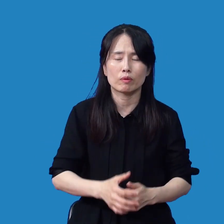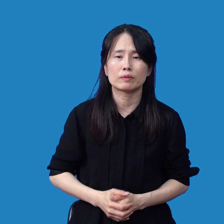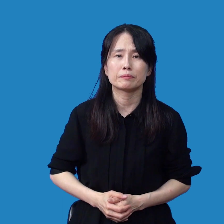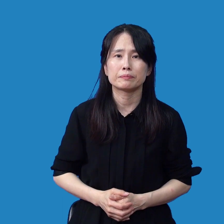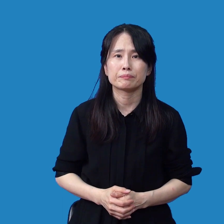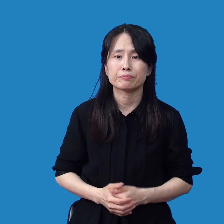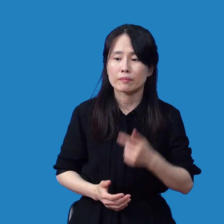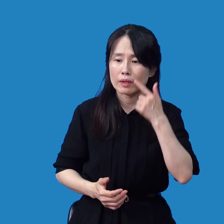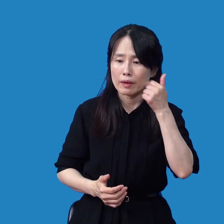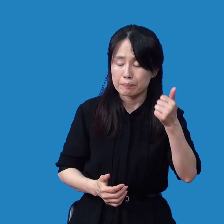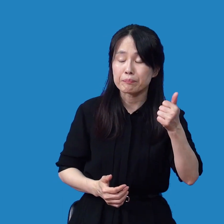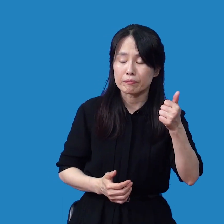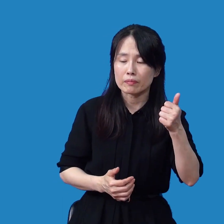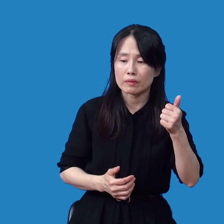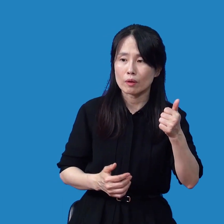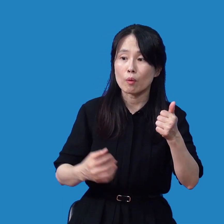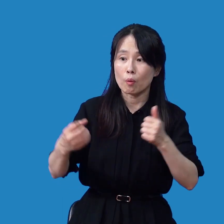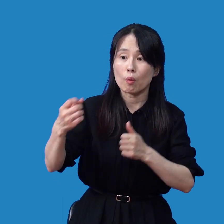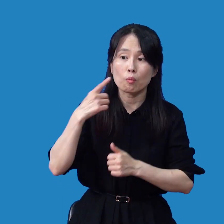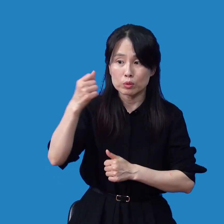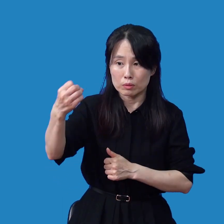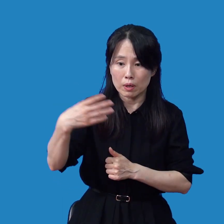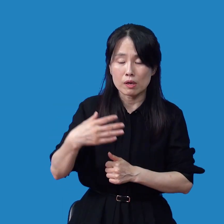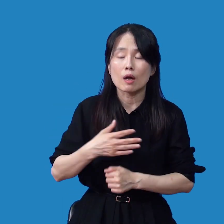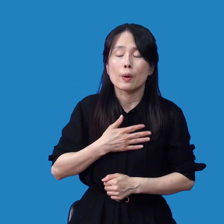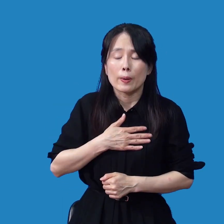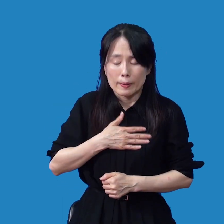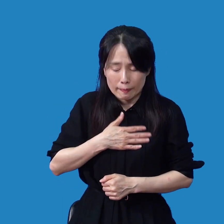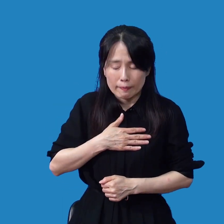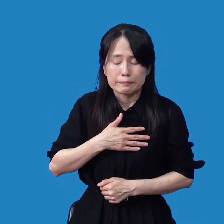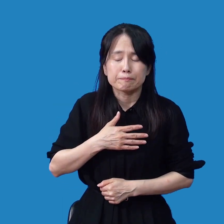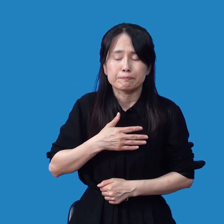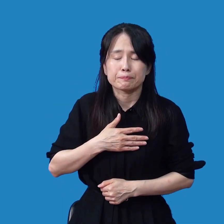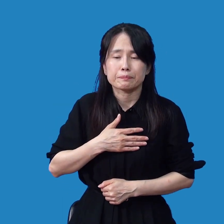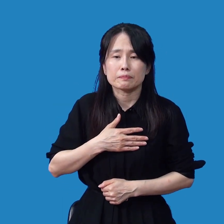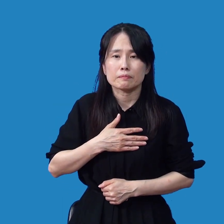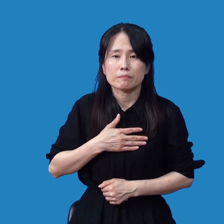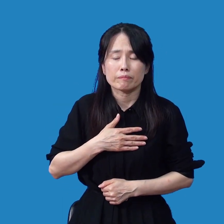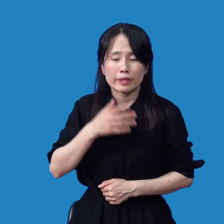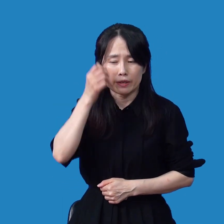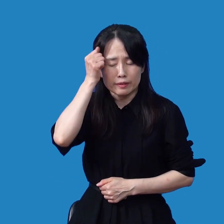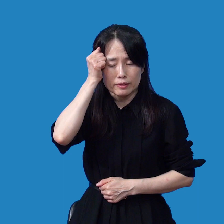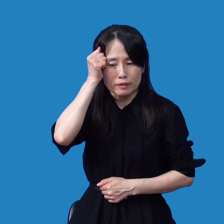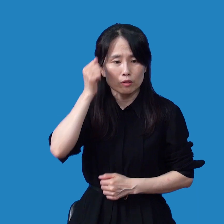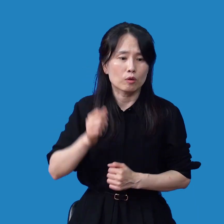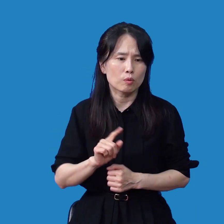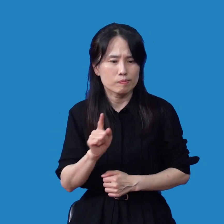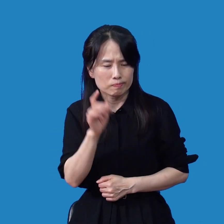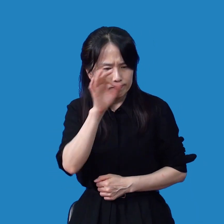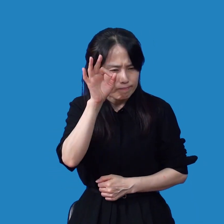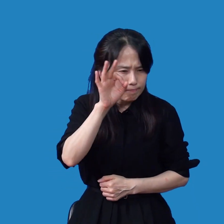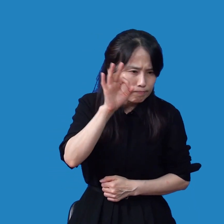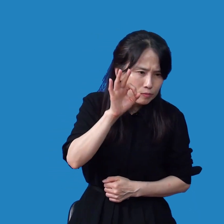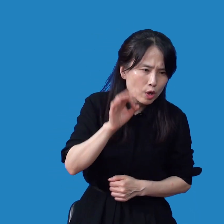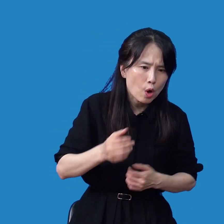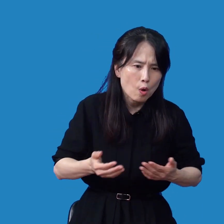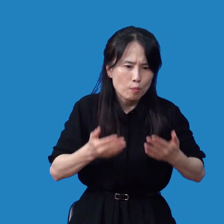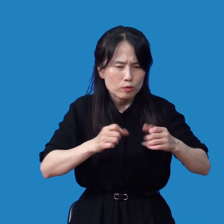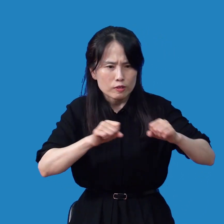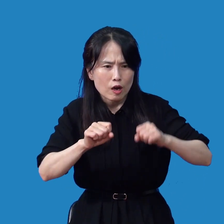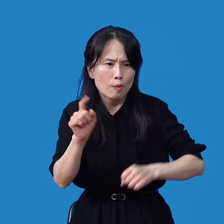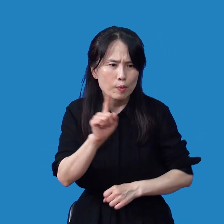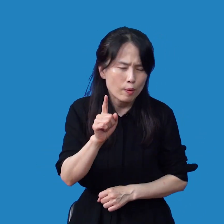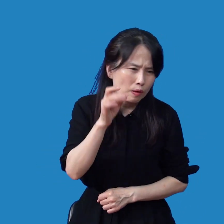권했습니다. 아빠가 그 말에 크게 깨닫고 그래서 열심히 서치를 해서 멕시코에 있는